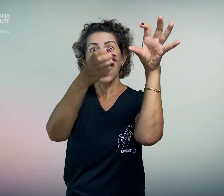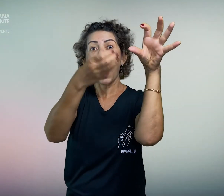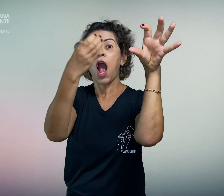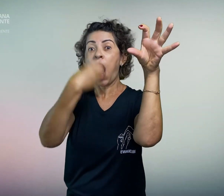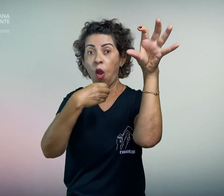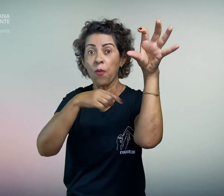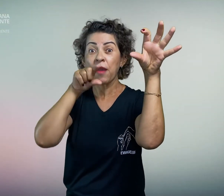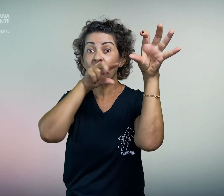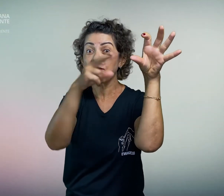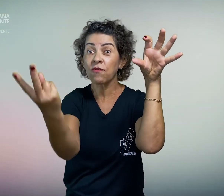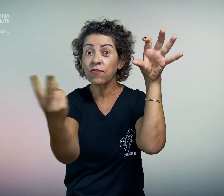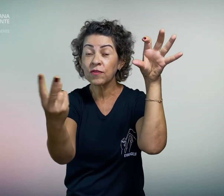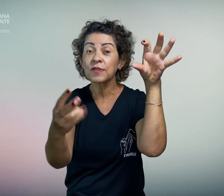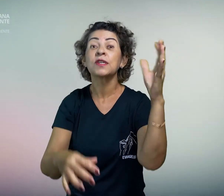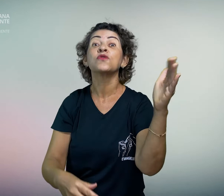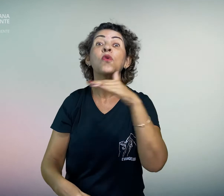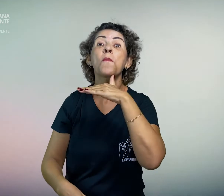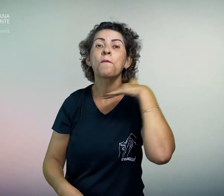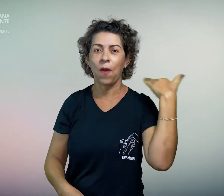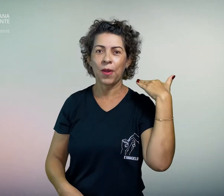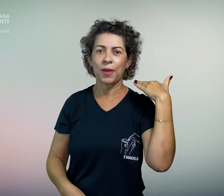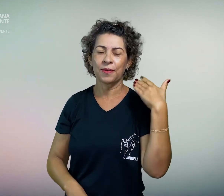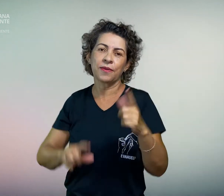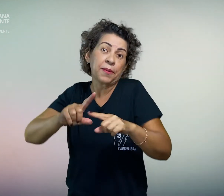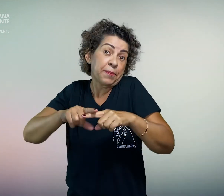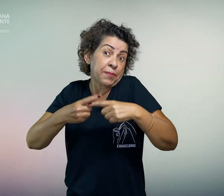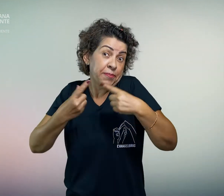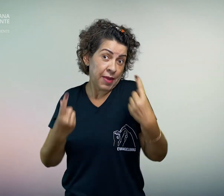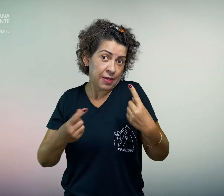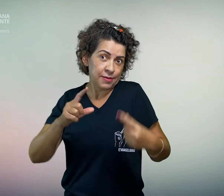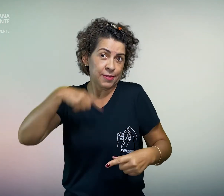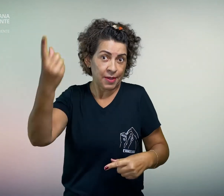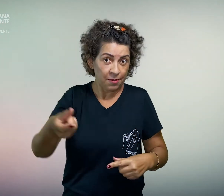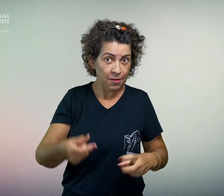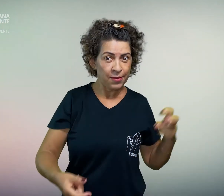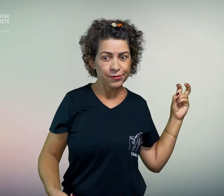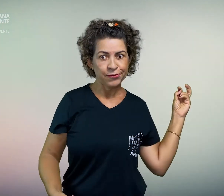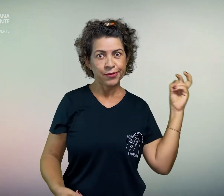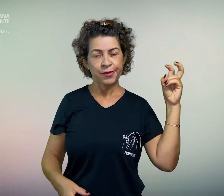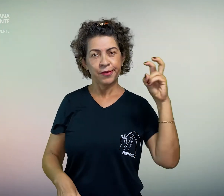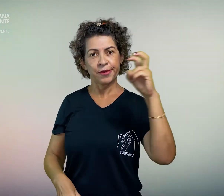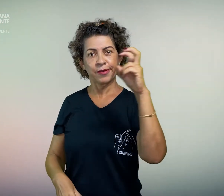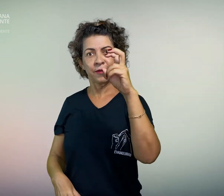Mas a serpente disse que seriam iguais a Deus.